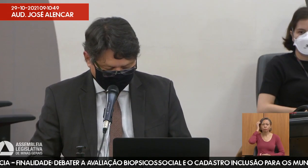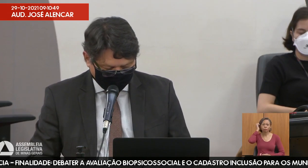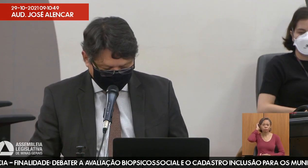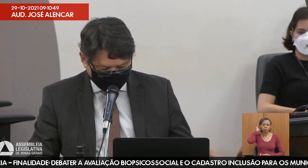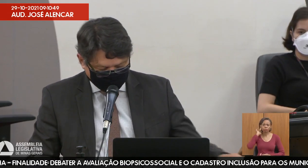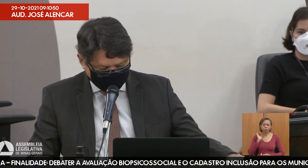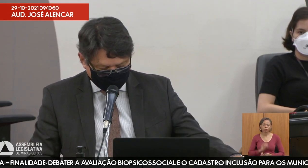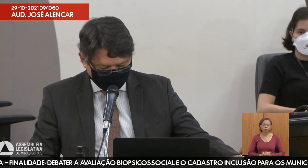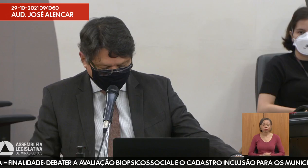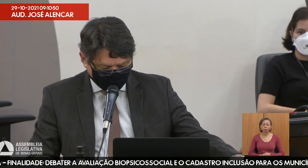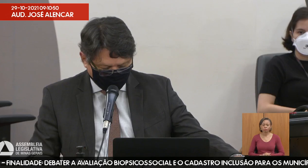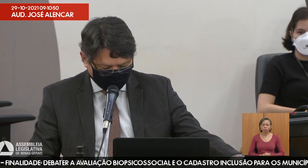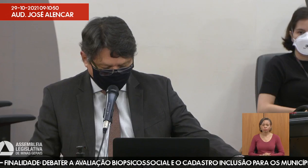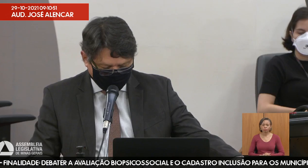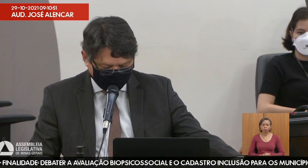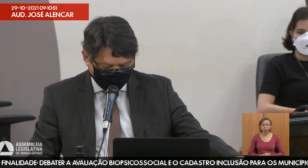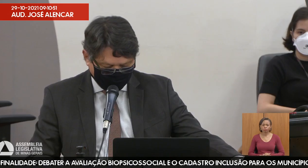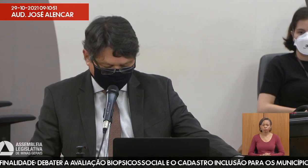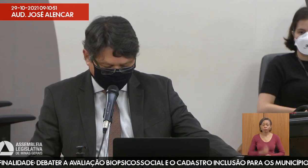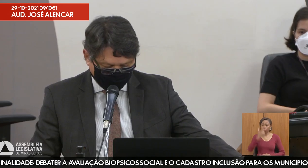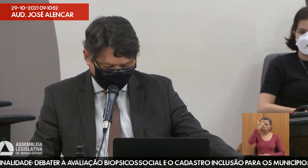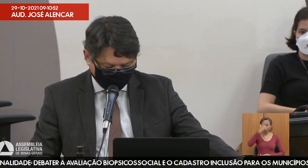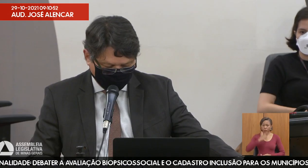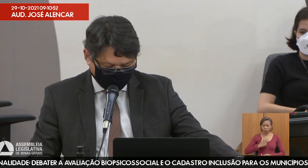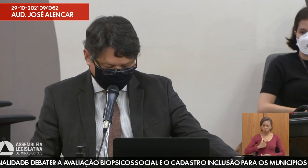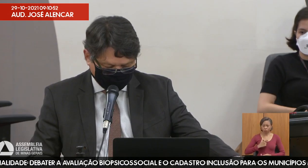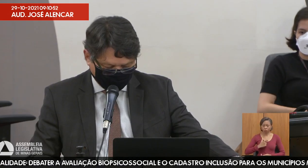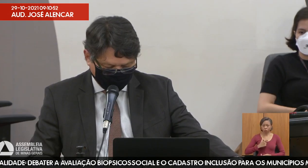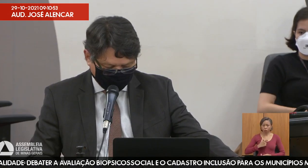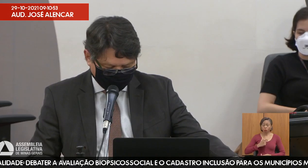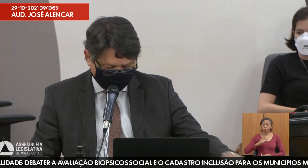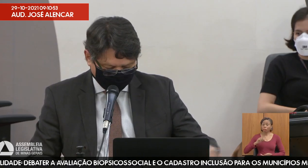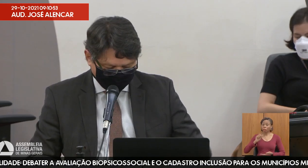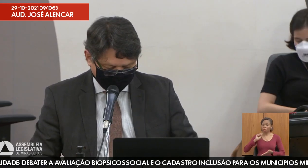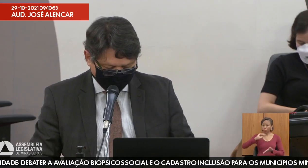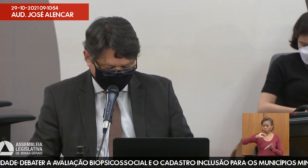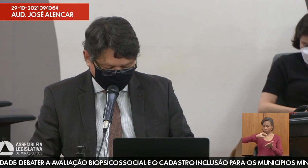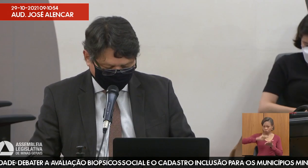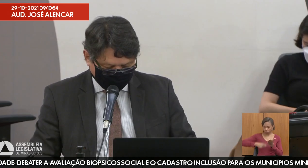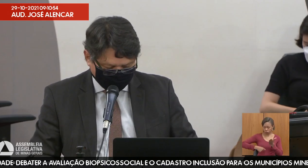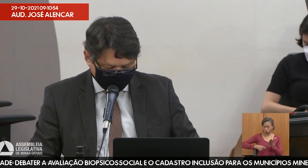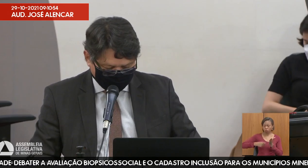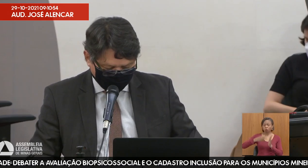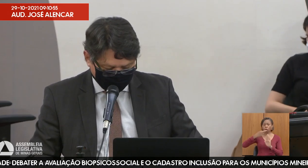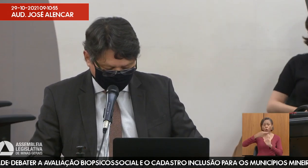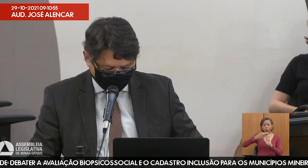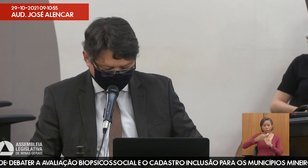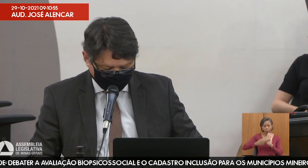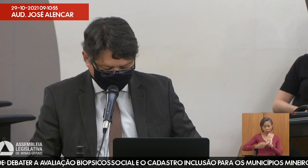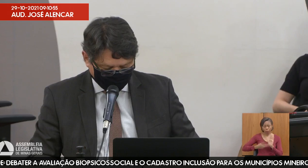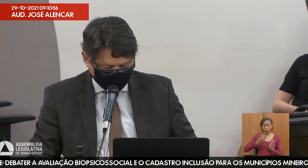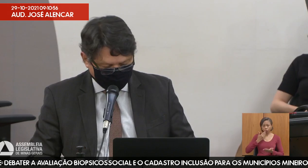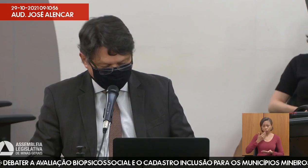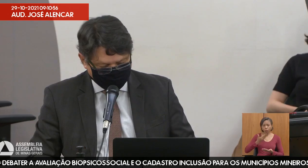Na qualidade de autor do requerimento que deu origem a essa audiência, passo a tecer as minhas considerações